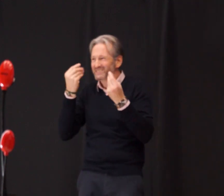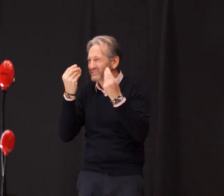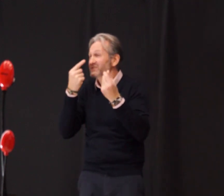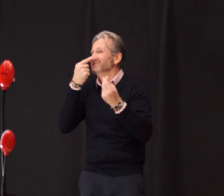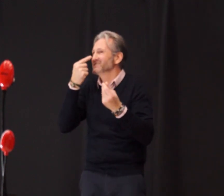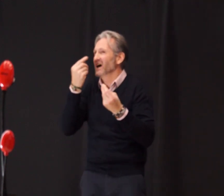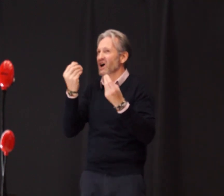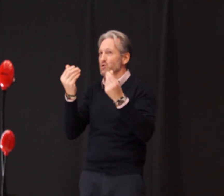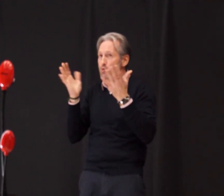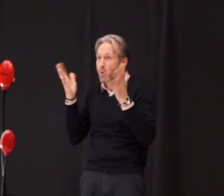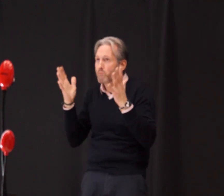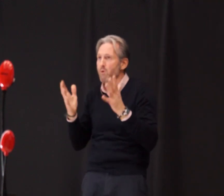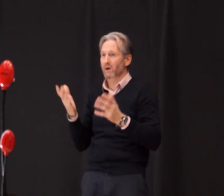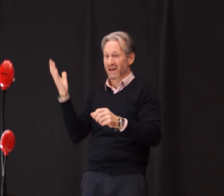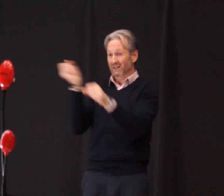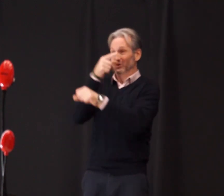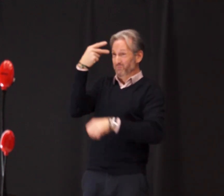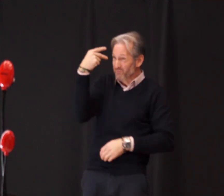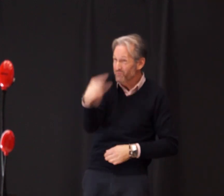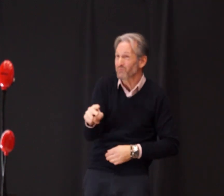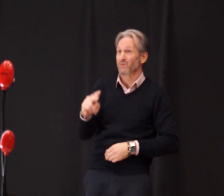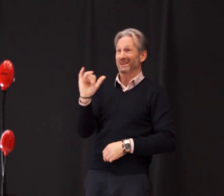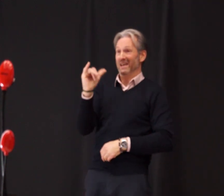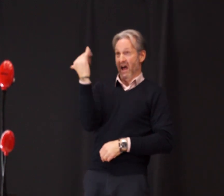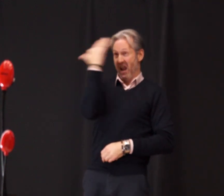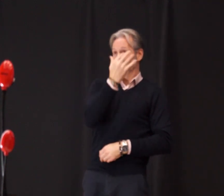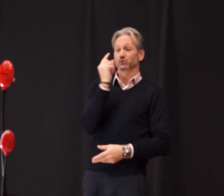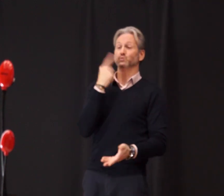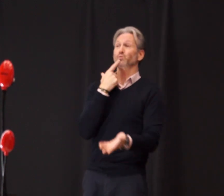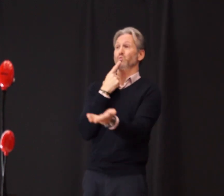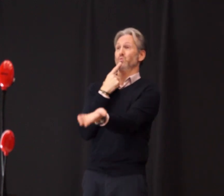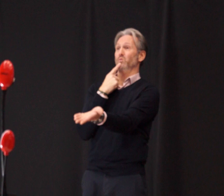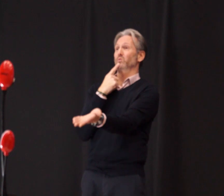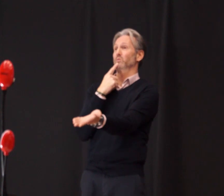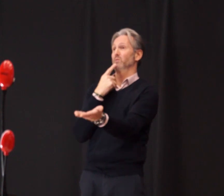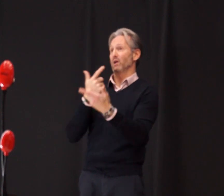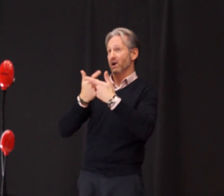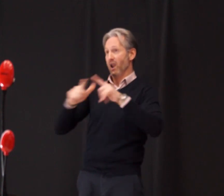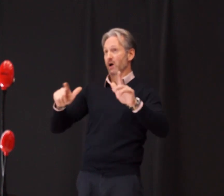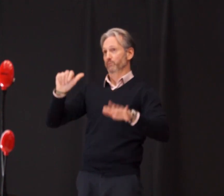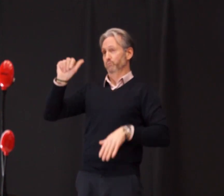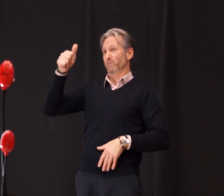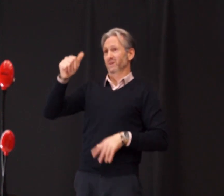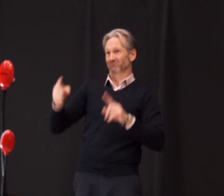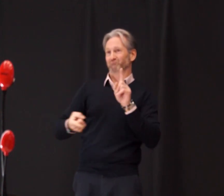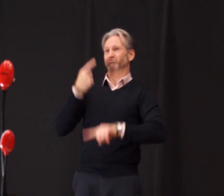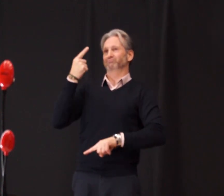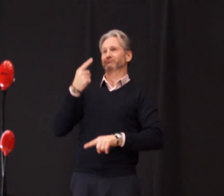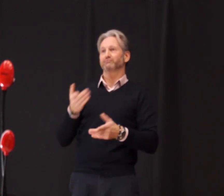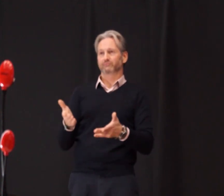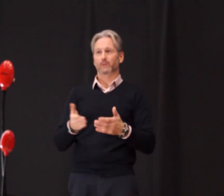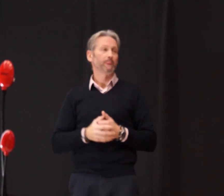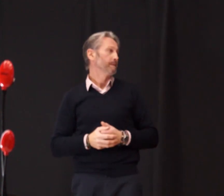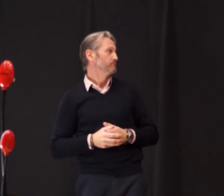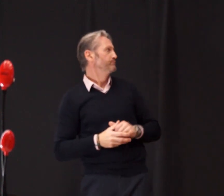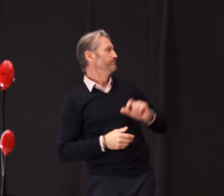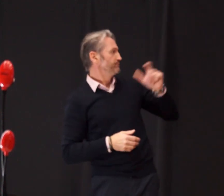langues. Il y a vraiment un souci aujourd'hui pour pouvoir réussir de développer vraiment ces outils pédagogiques pour permettre aux